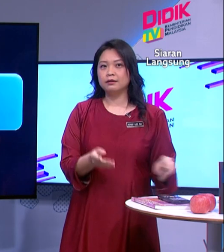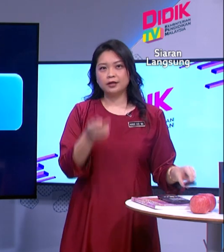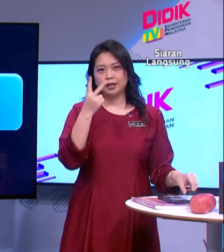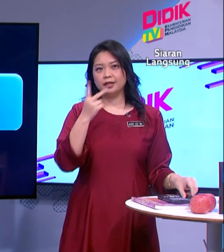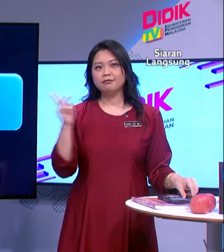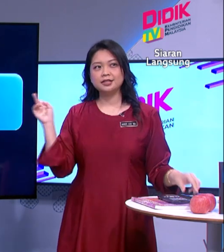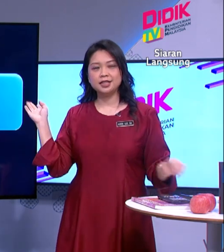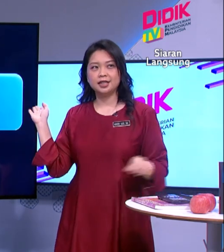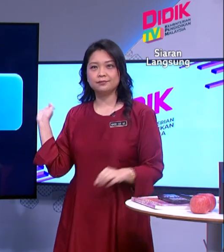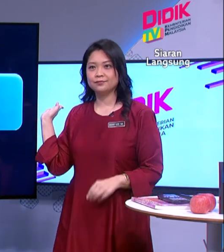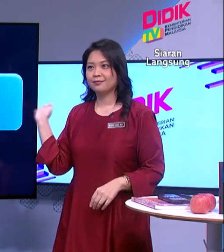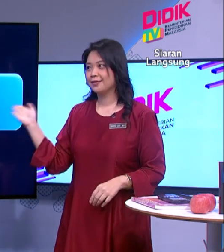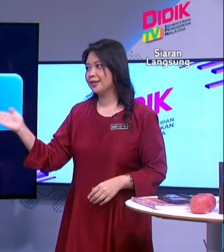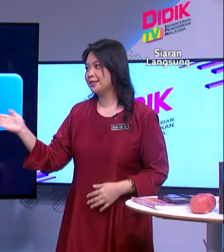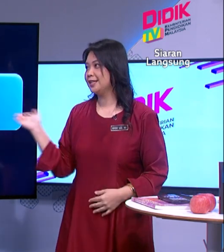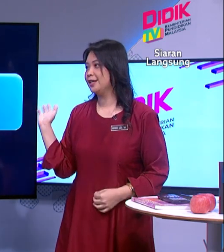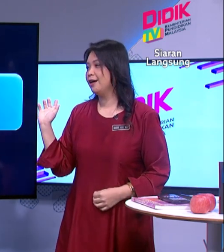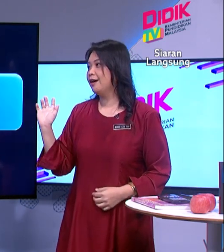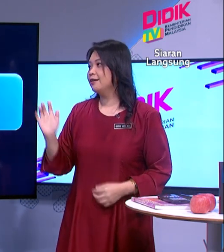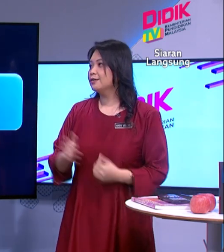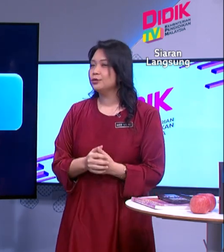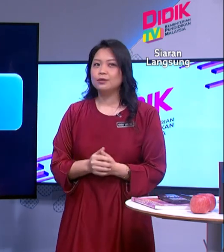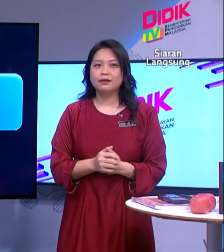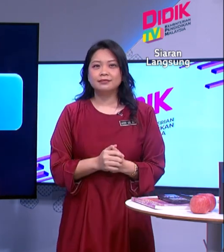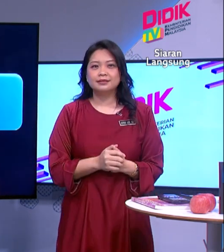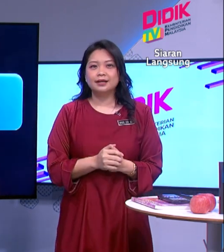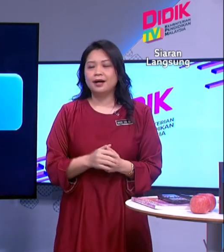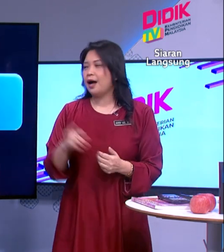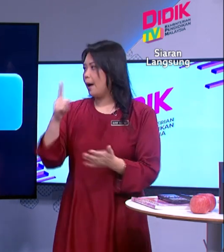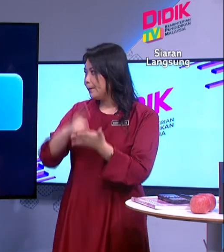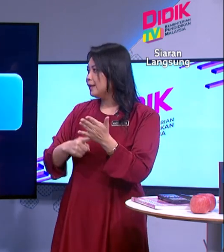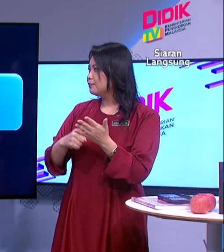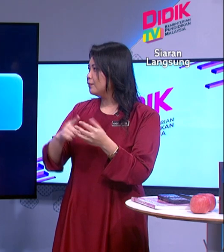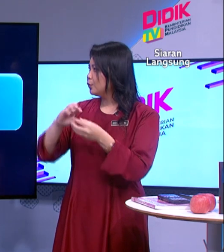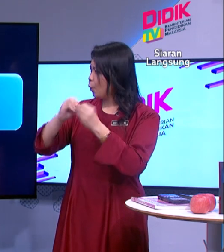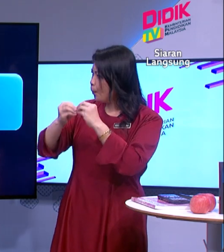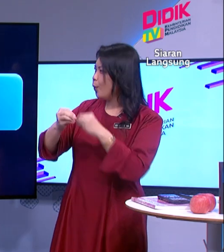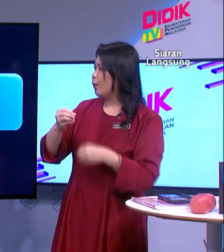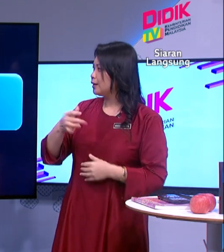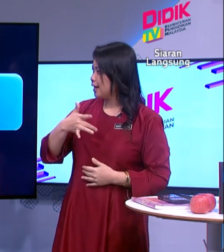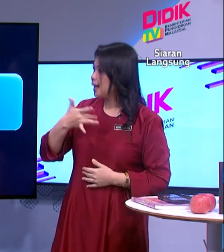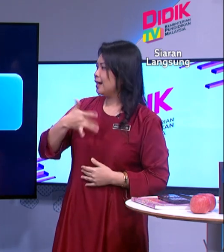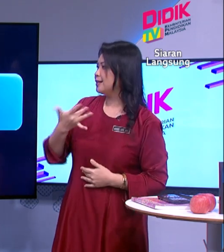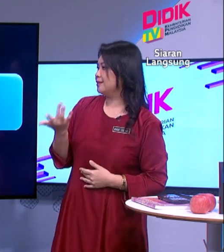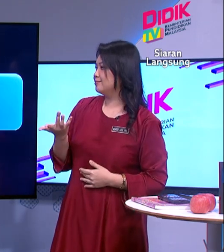kengo di sini sini so apek numbuh agak-agak